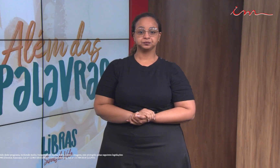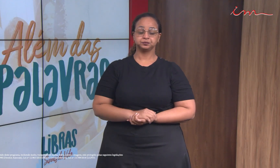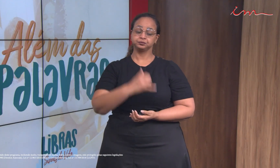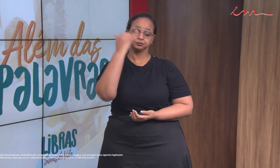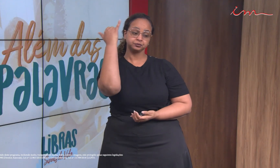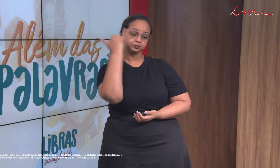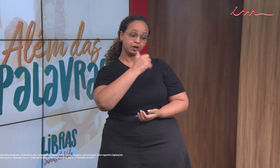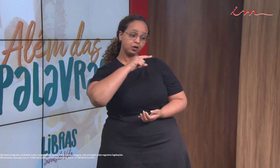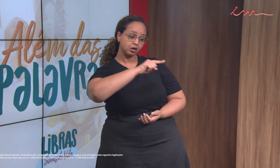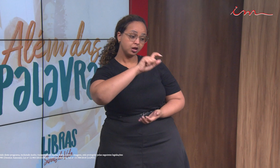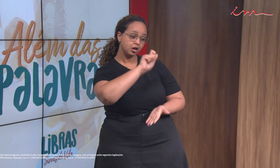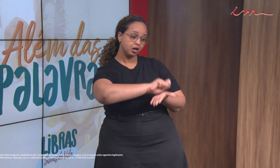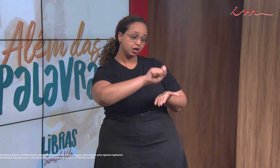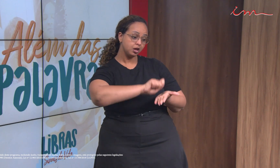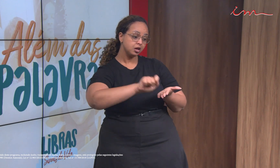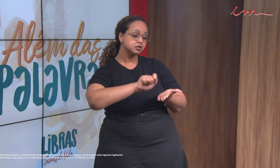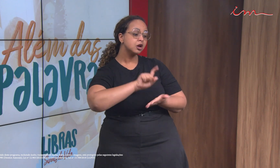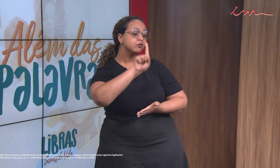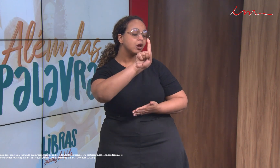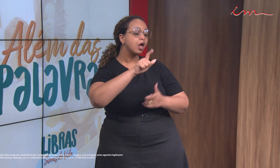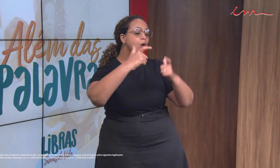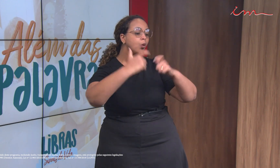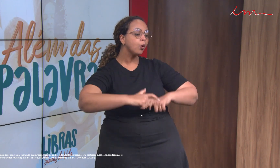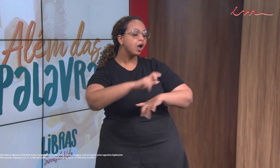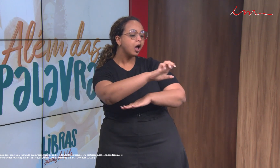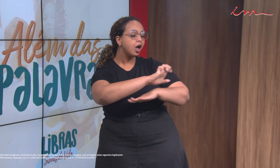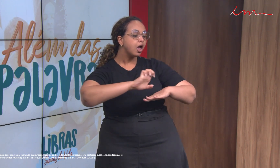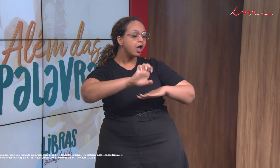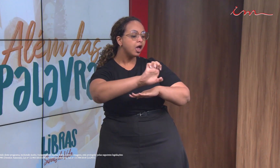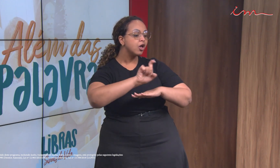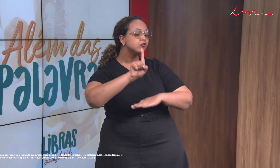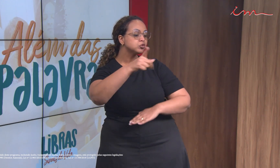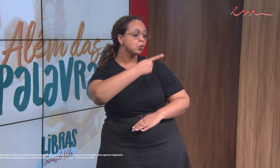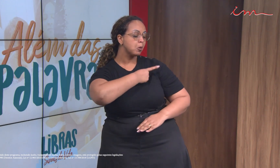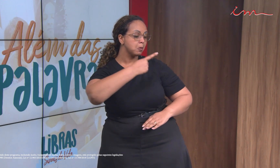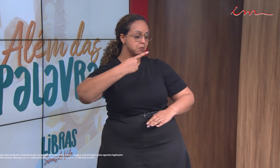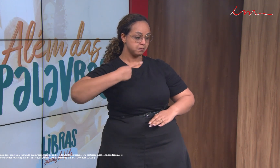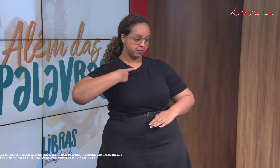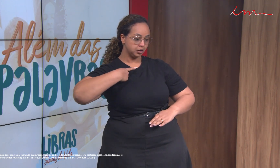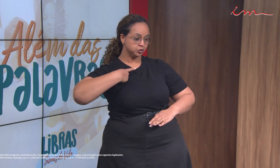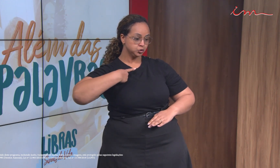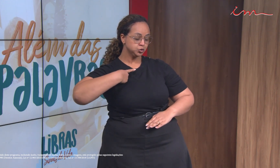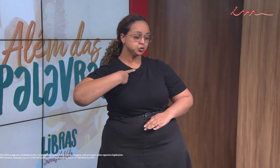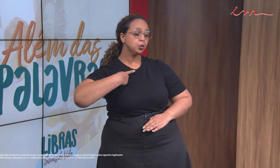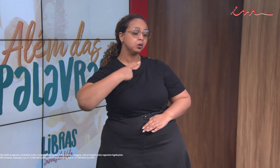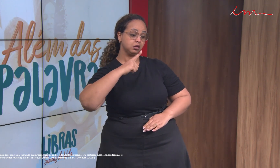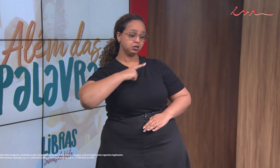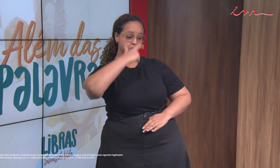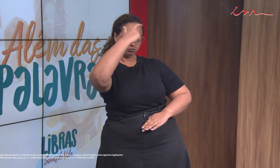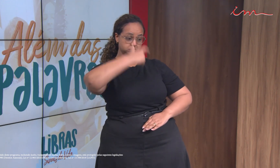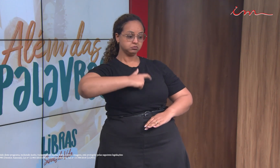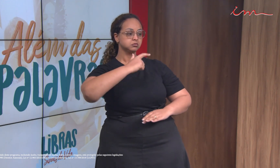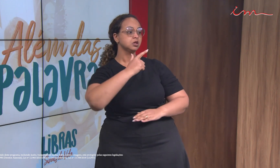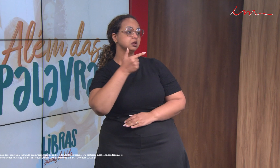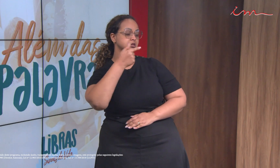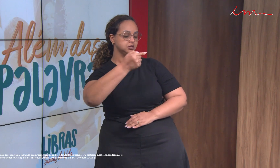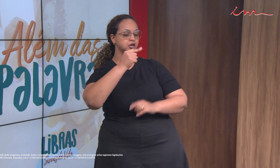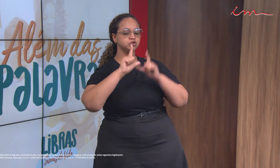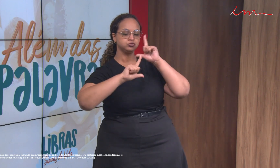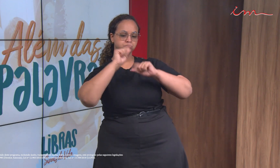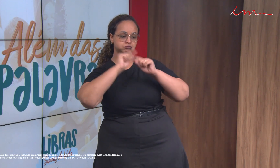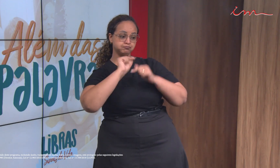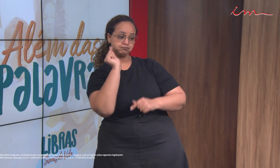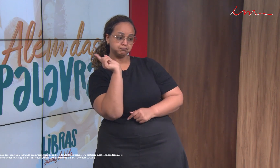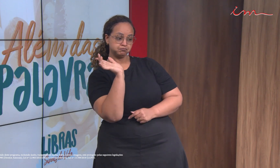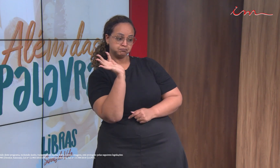Escreve ao anjo da igreja que está em Éfeso. Isto diz aquele que tem na sua destra as 7